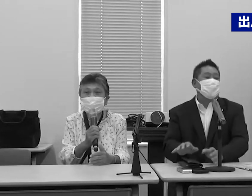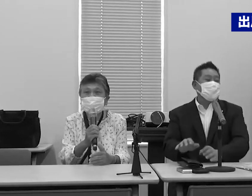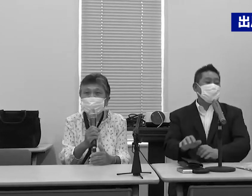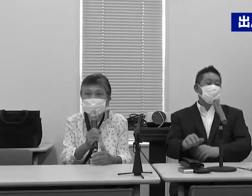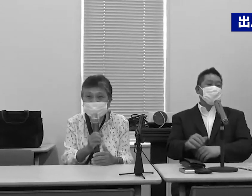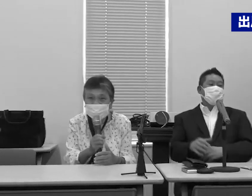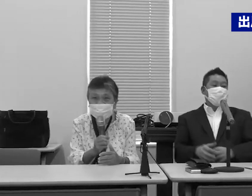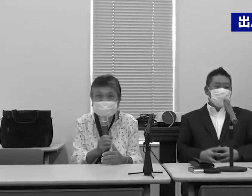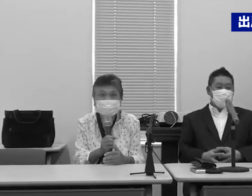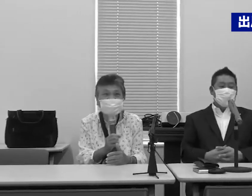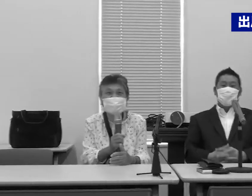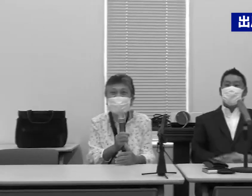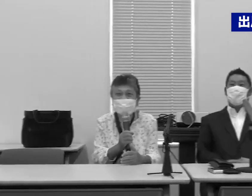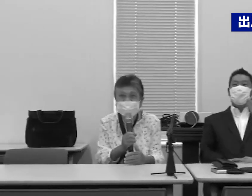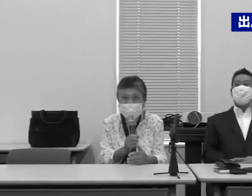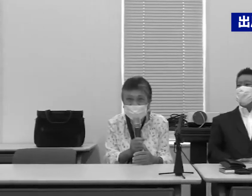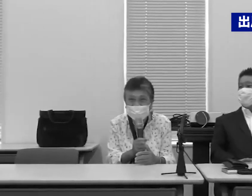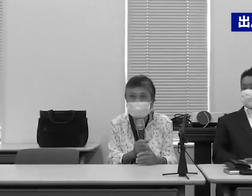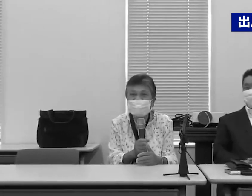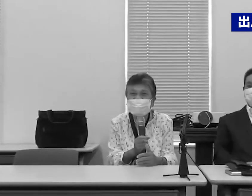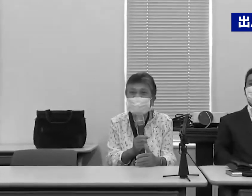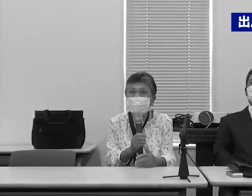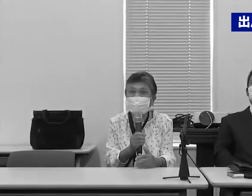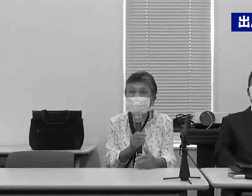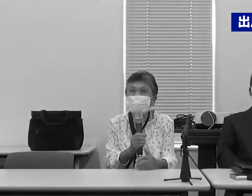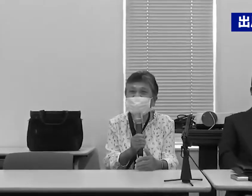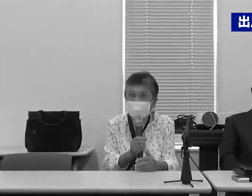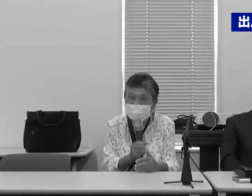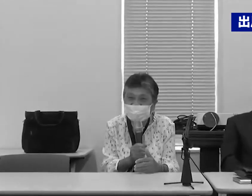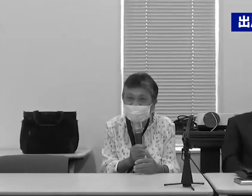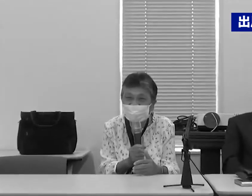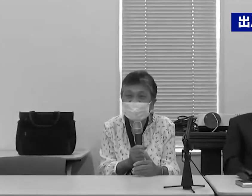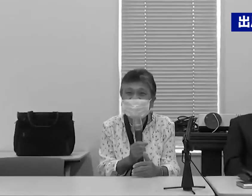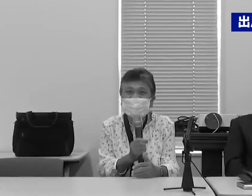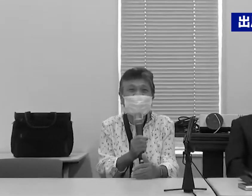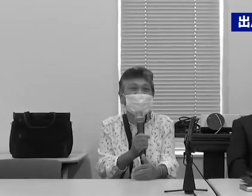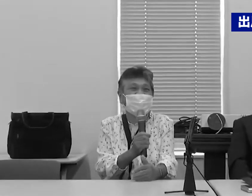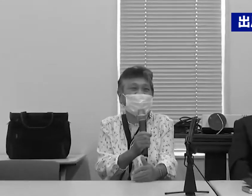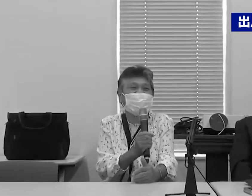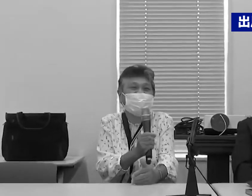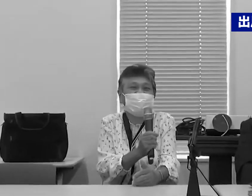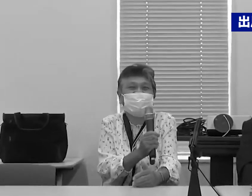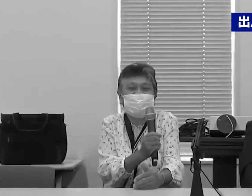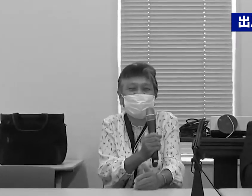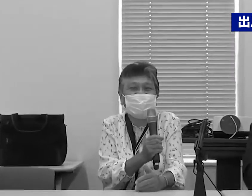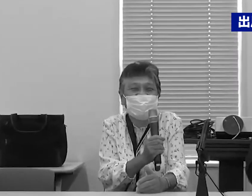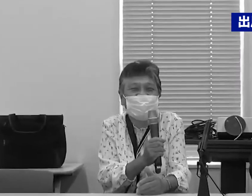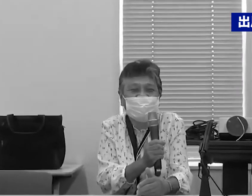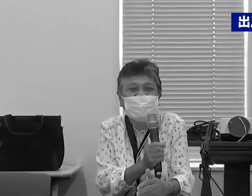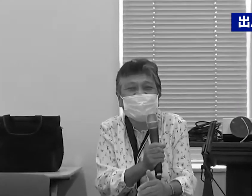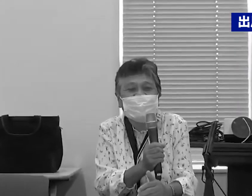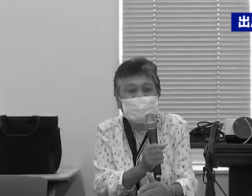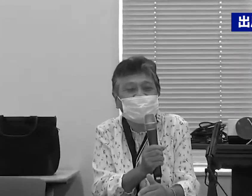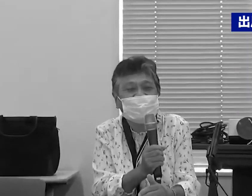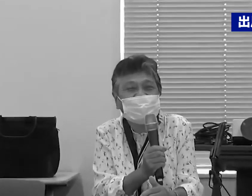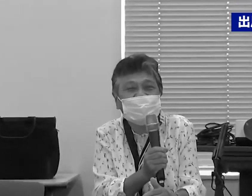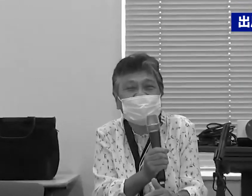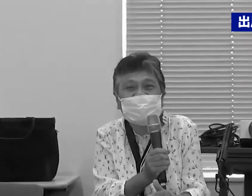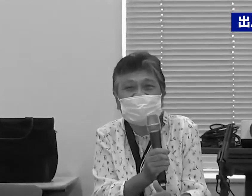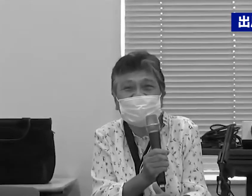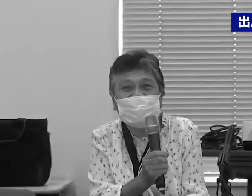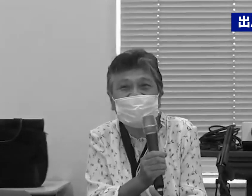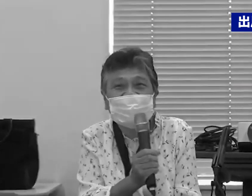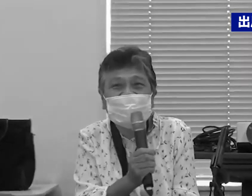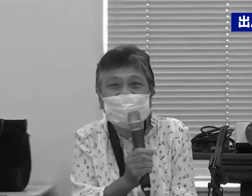なあのエネルギーと戦って飼ってらっしゃるんです生きてることが勝ってることなんですその他縛らさんうわそして